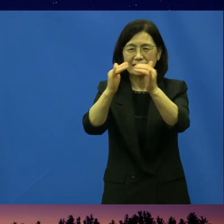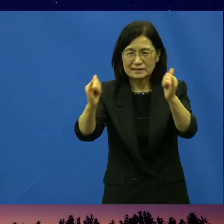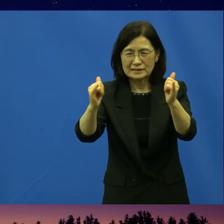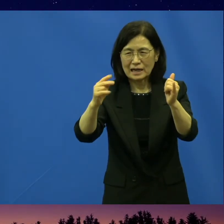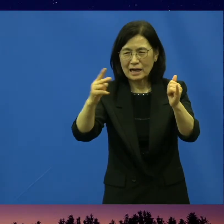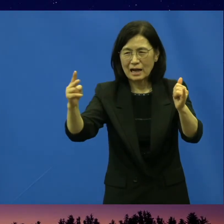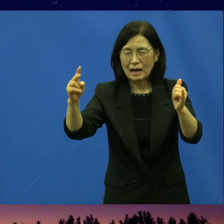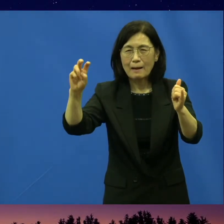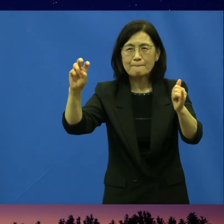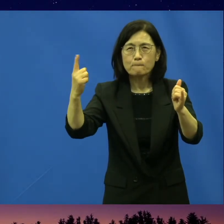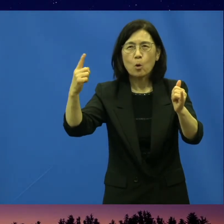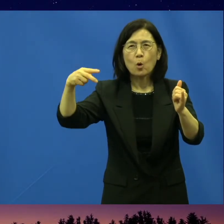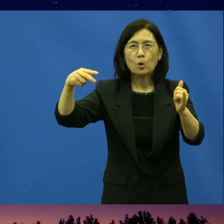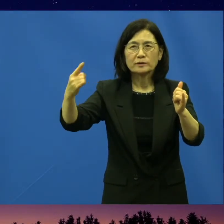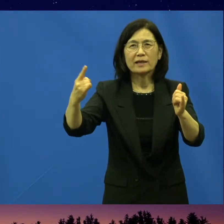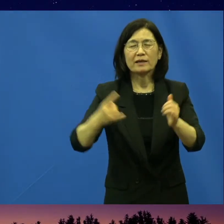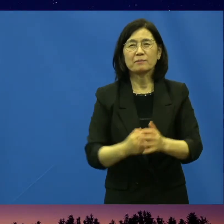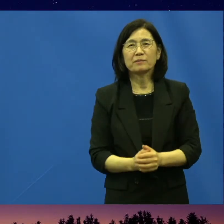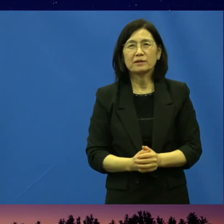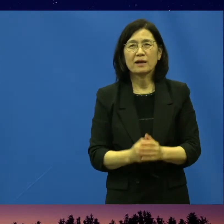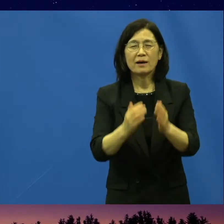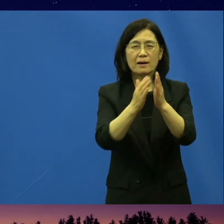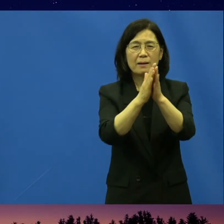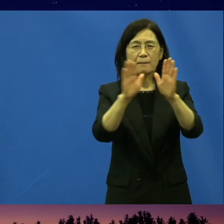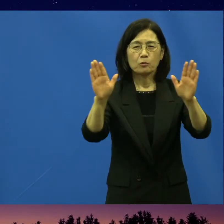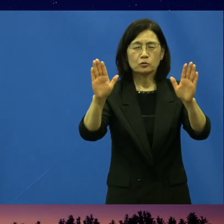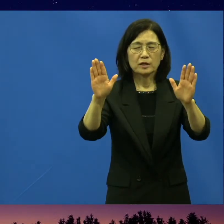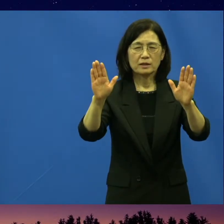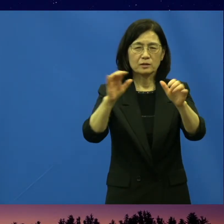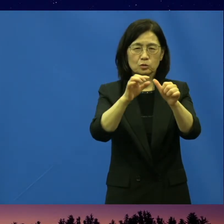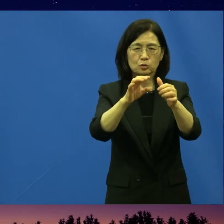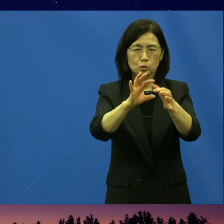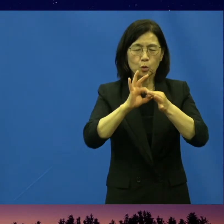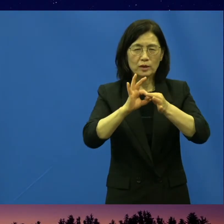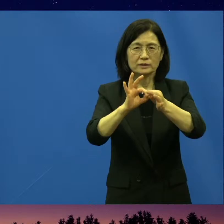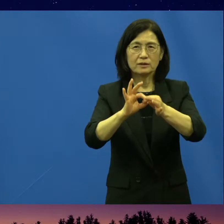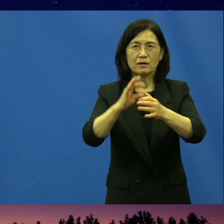그를 통하여 구원의 역사를 하나님이 계획하셨기 때문에